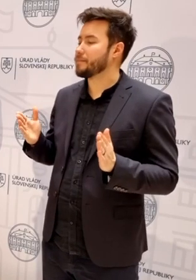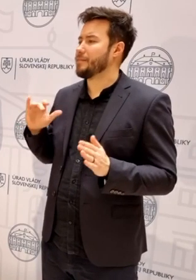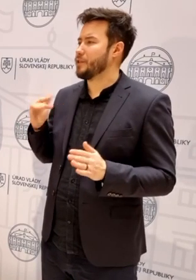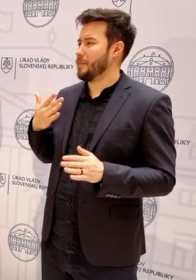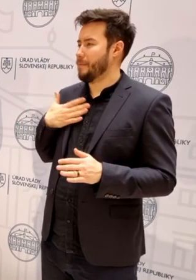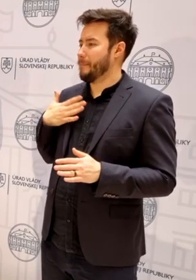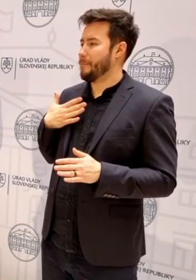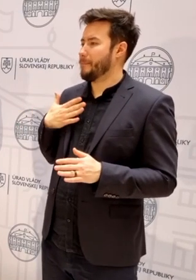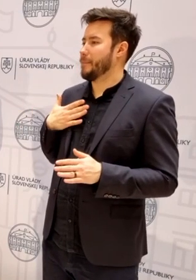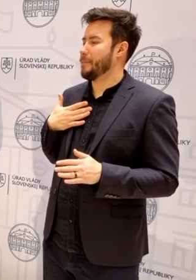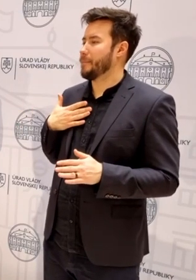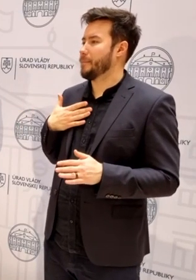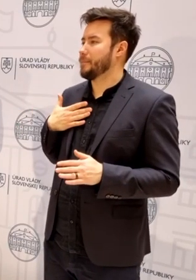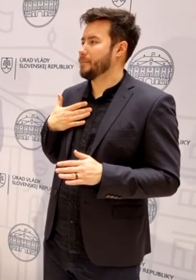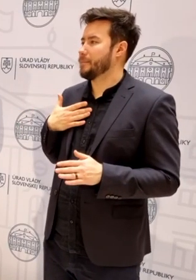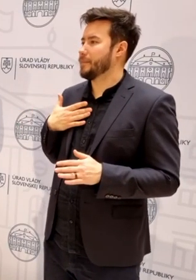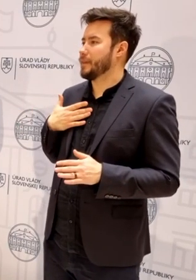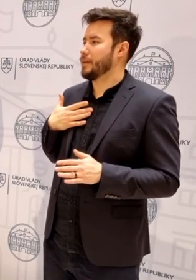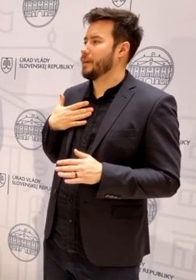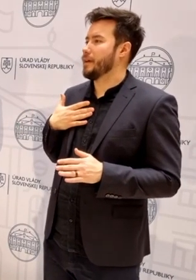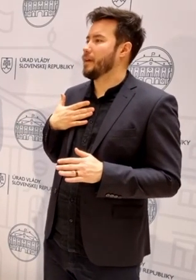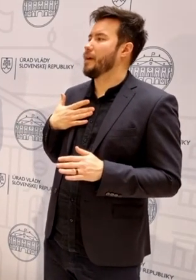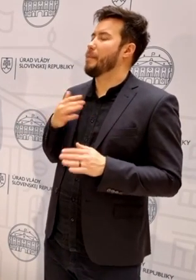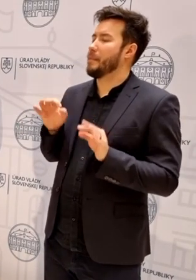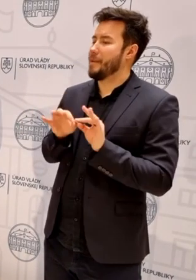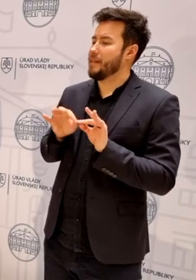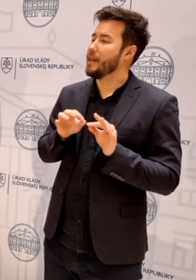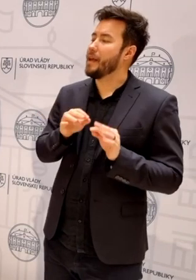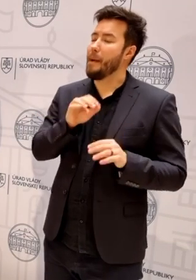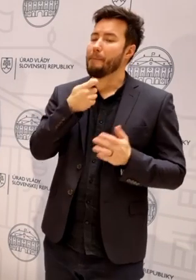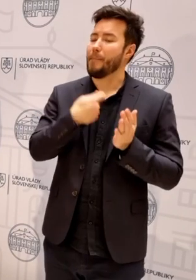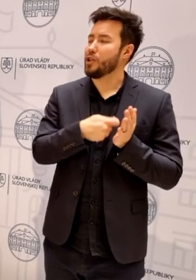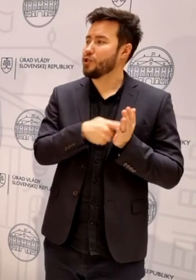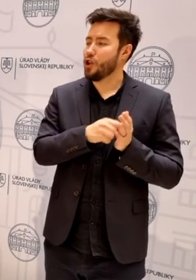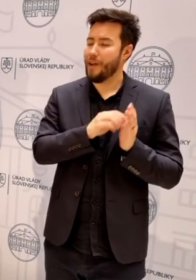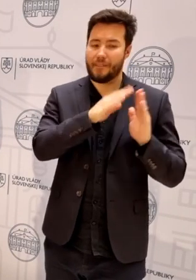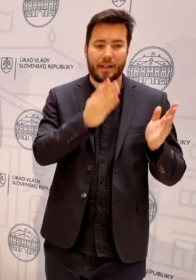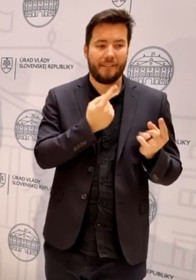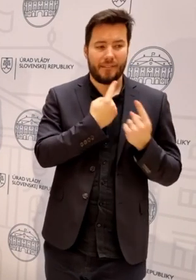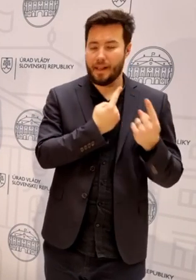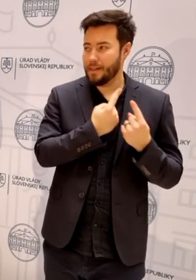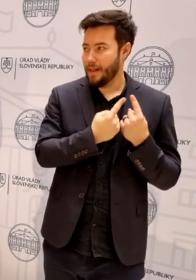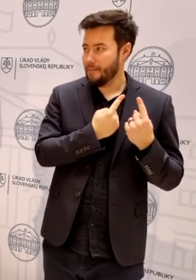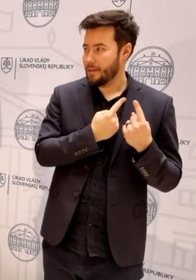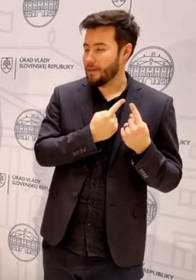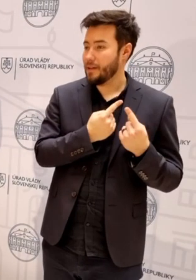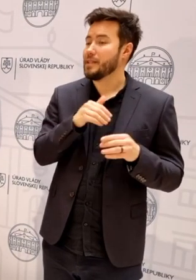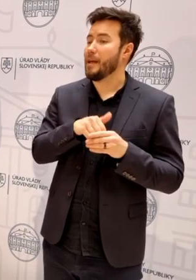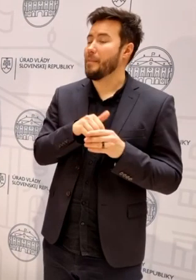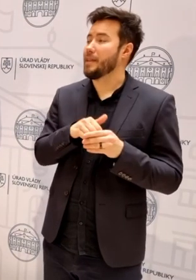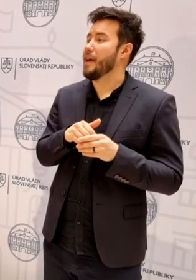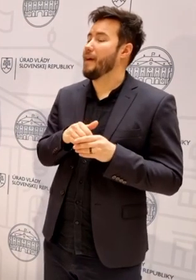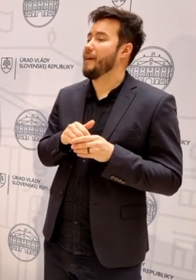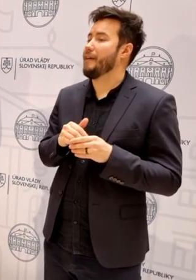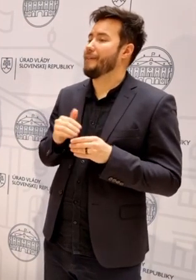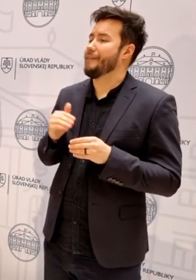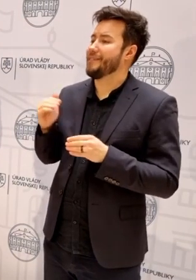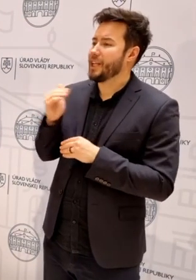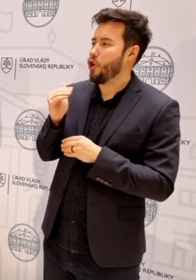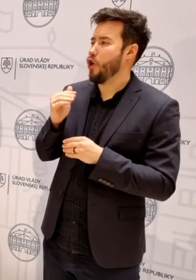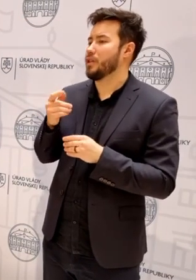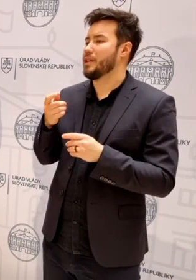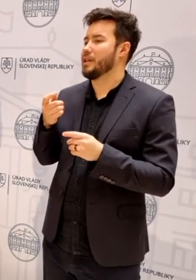fáze aj vyjednávania s poisťovňami, to znamená aj tie ceny za jednotlivé výkony a tie jednotlivé